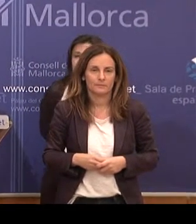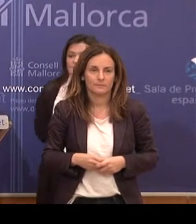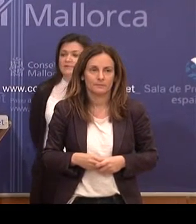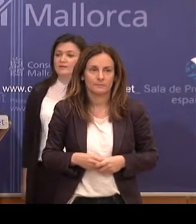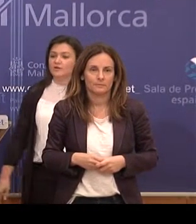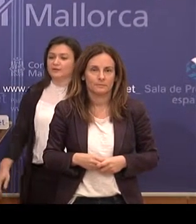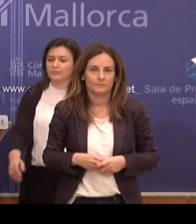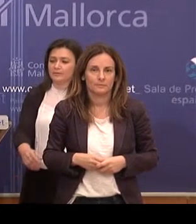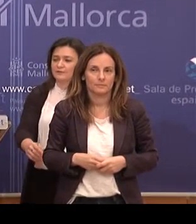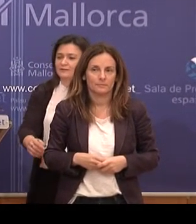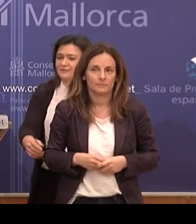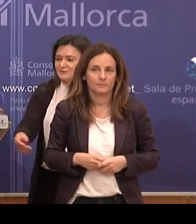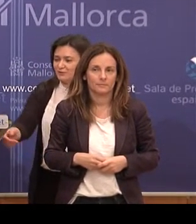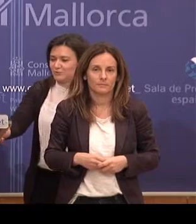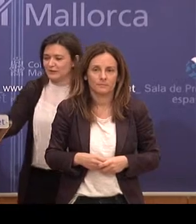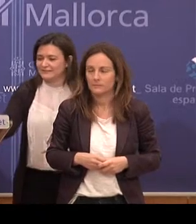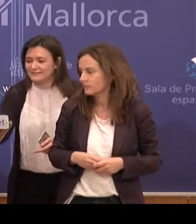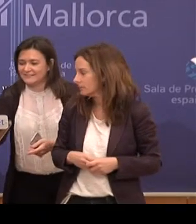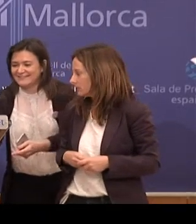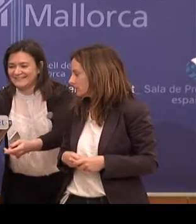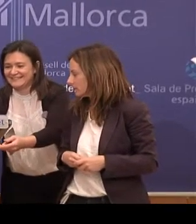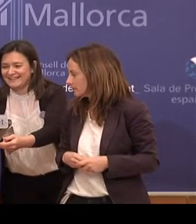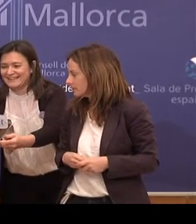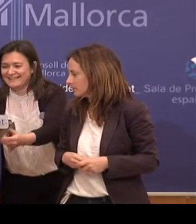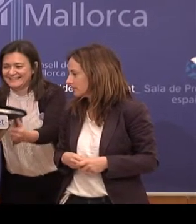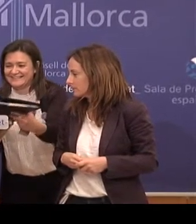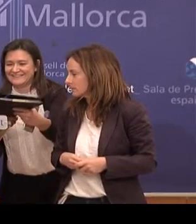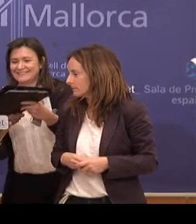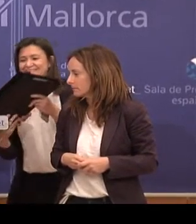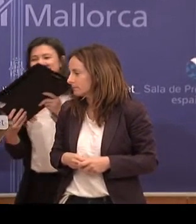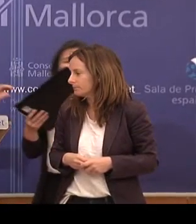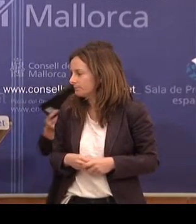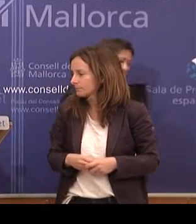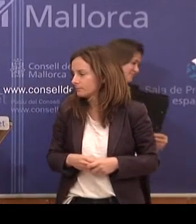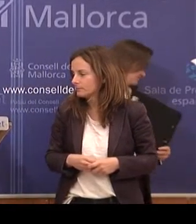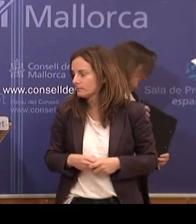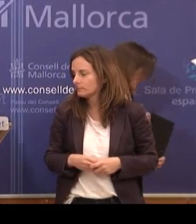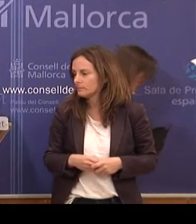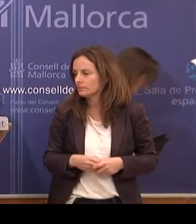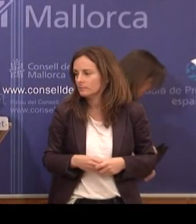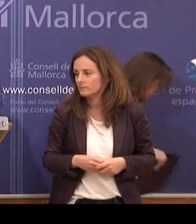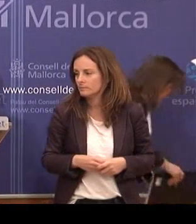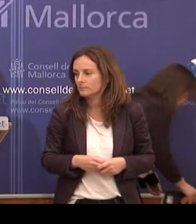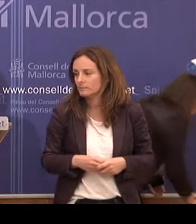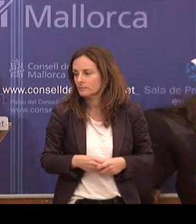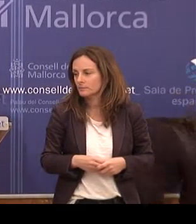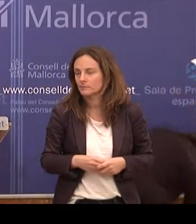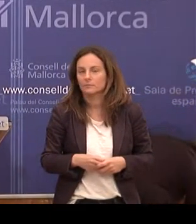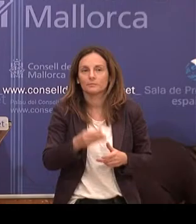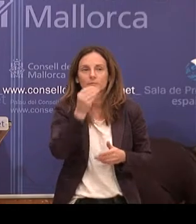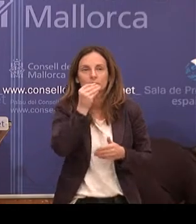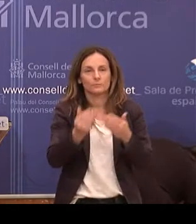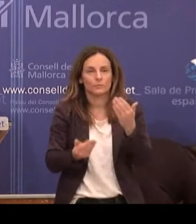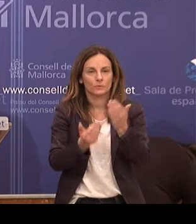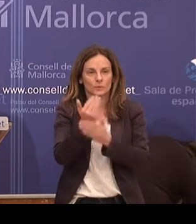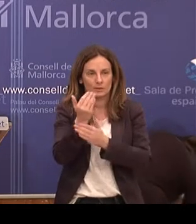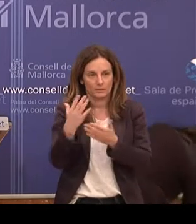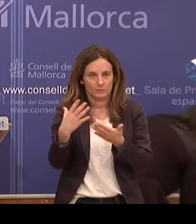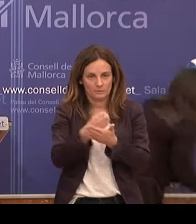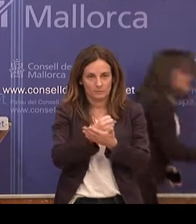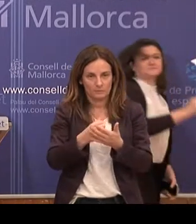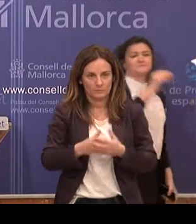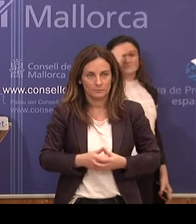agreujant d'aquesta resolució de recursos d'alçada que no s'ha fet és que a tots aquests expedients, en aquests 79 expedients, no han